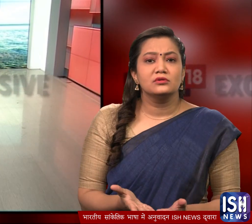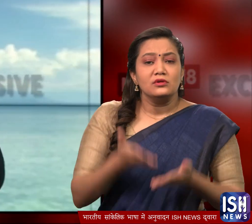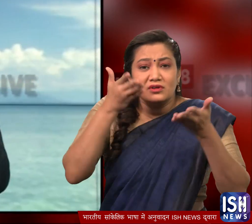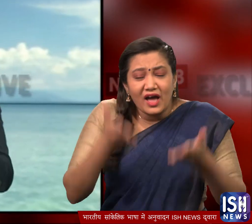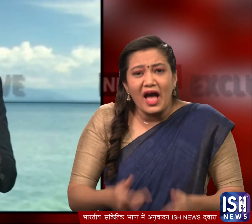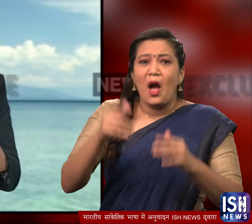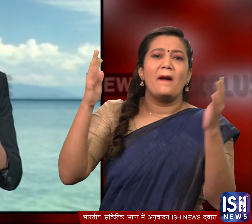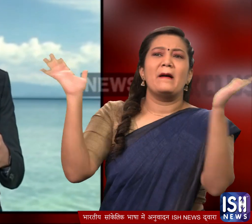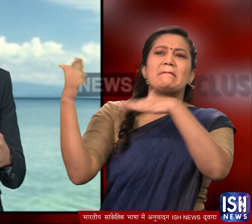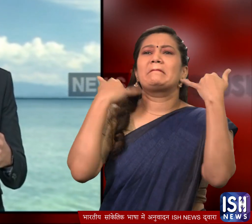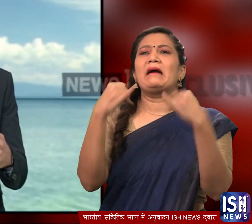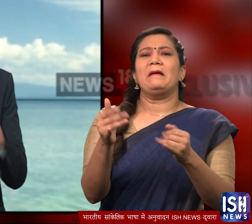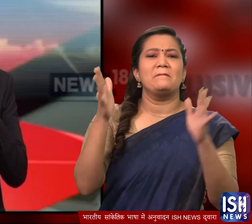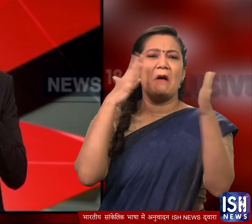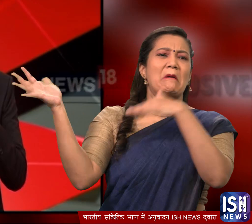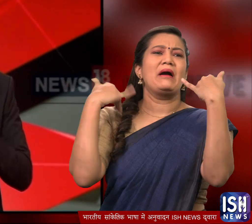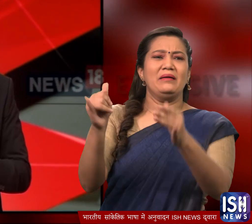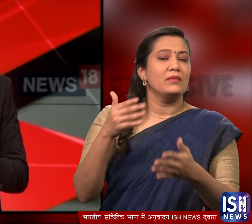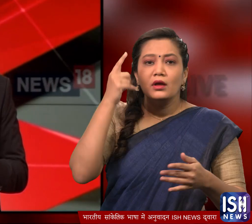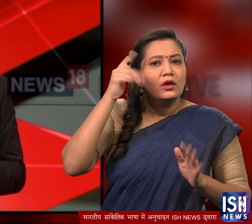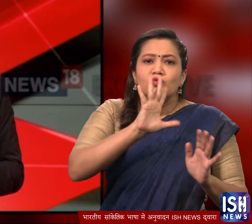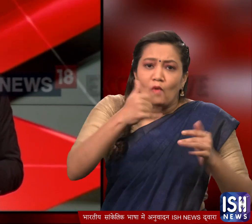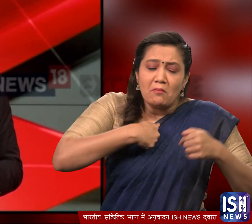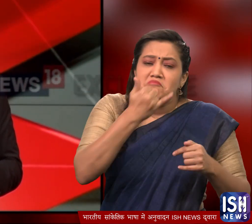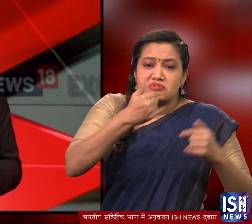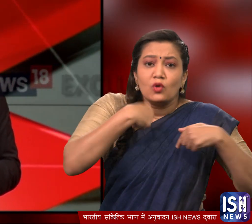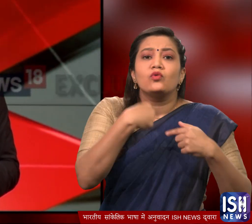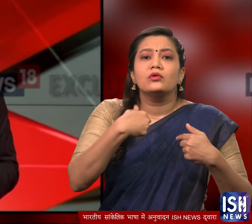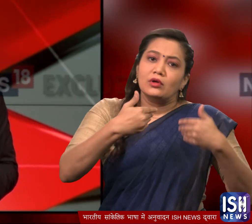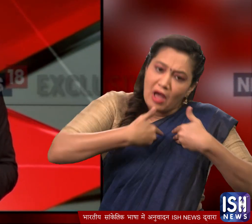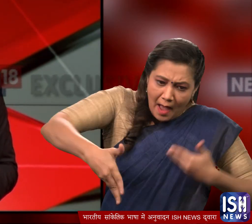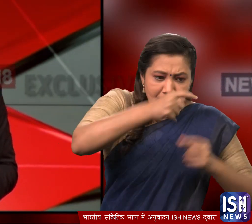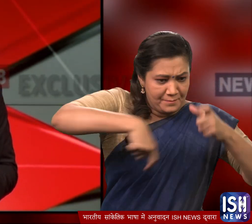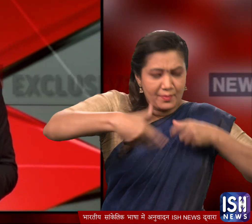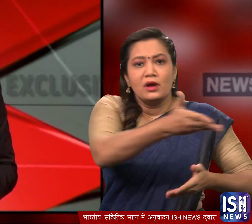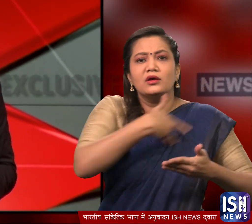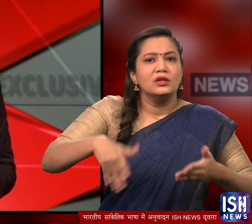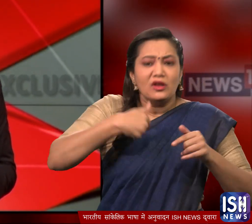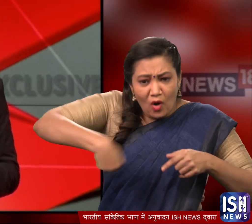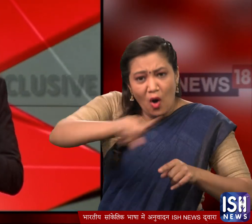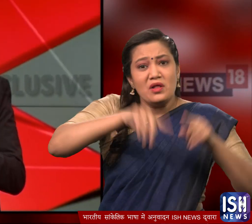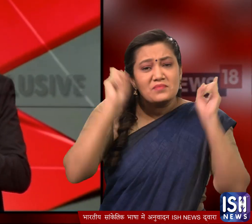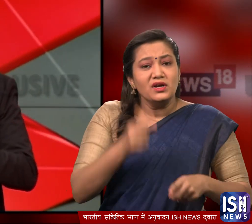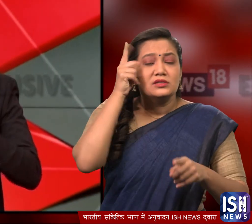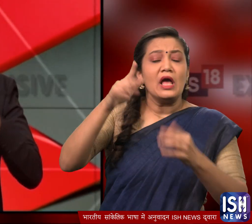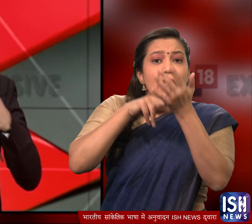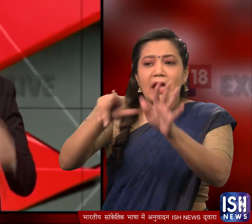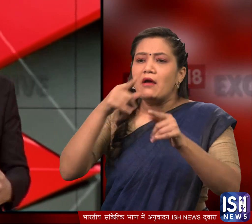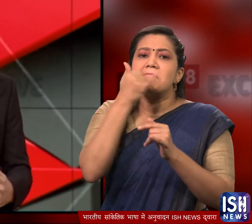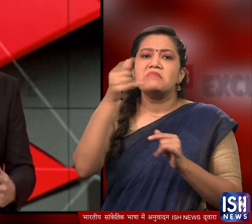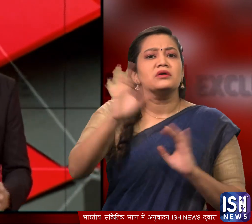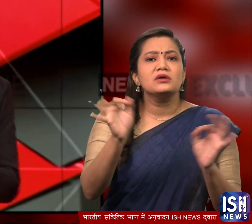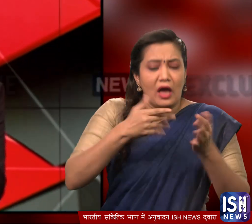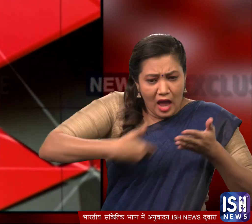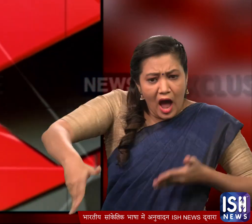हम अब भी मौसम को कोस रहे हैं, जबकि गलती हमारी है। कुदरत का माथा हमने गर्म किया है। ये बात जितनी जल्दी हमारी समझ में आ